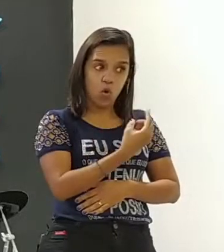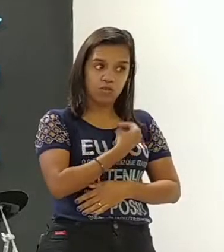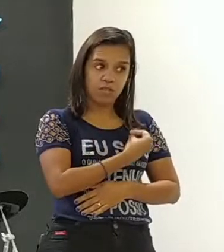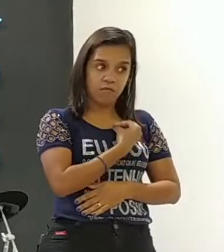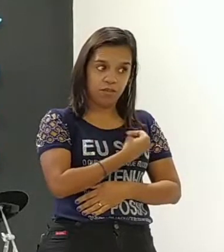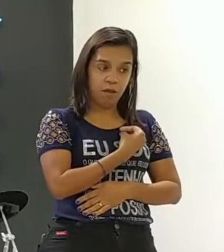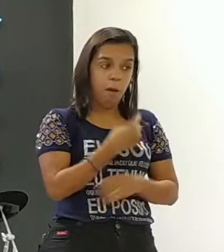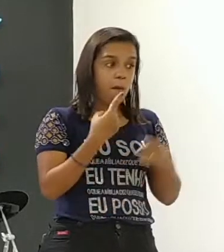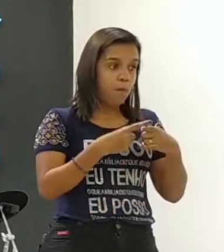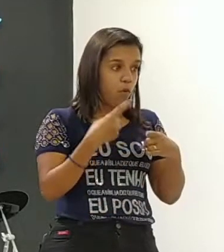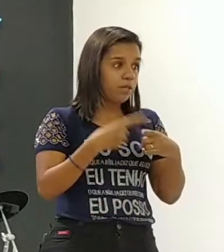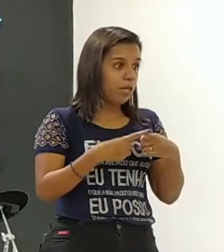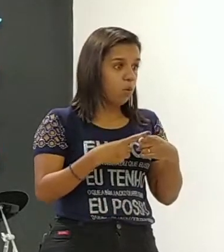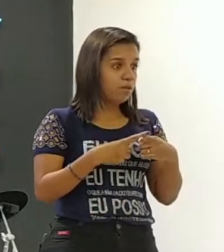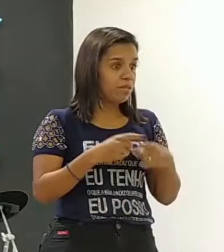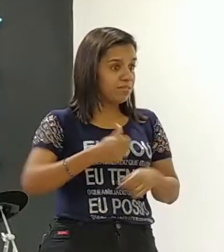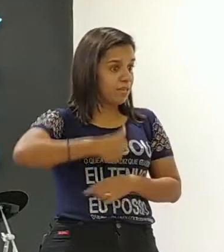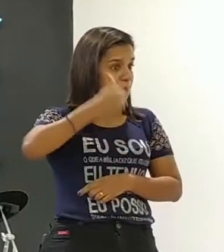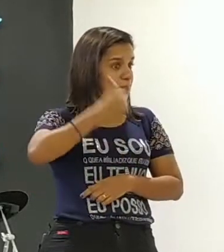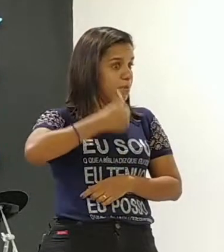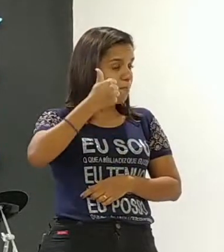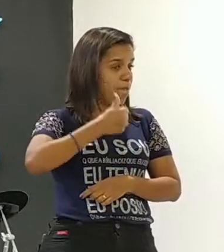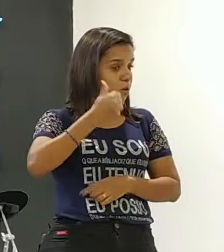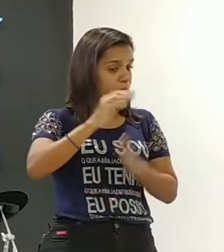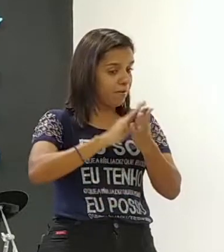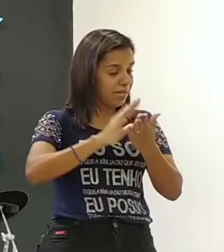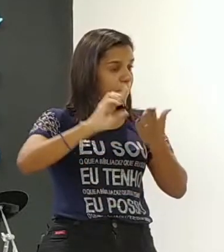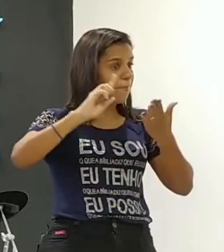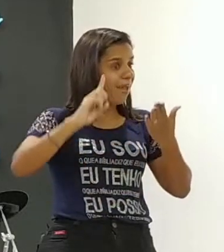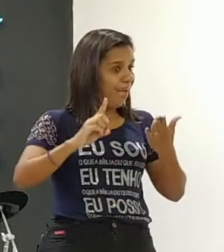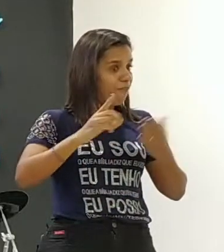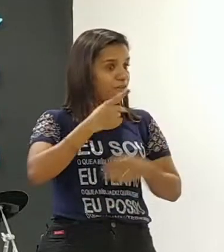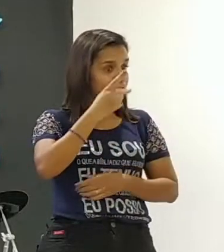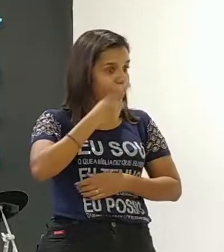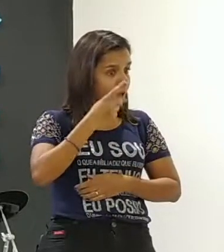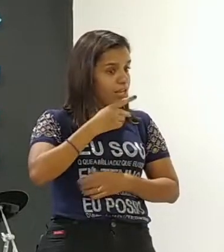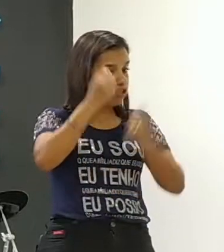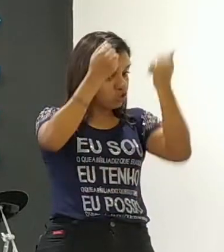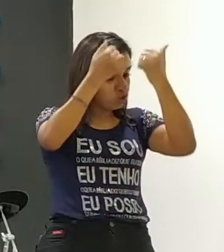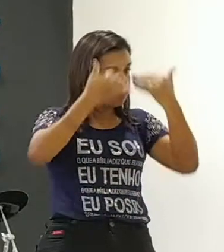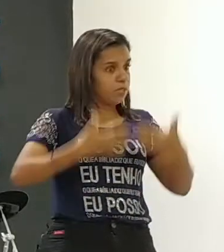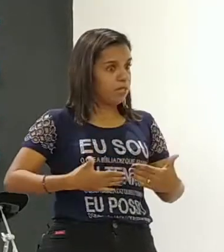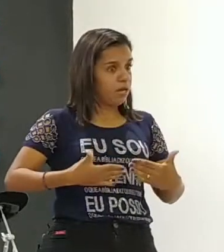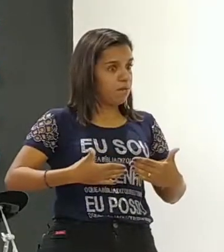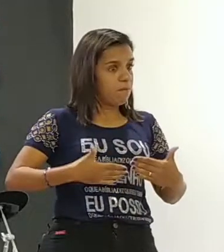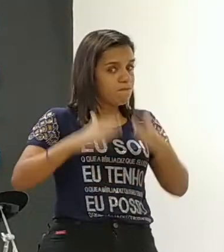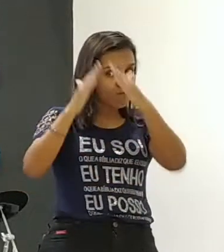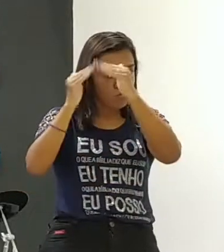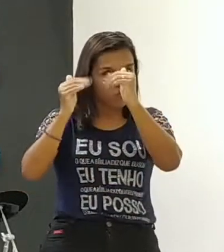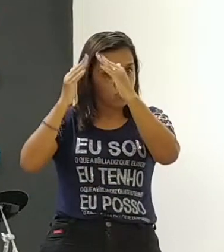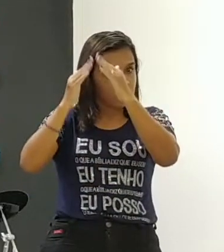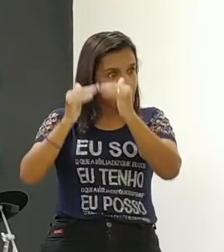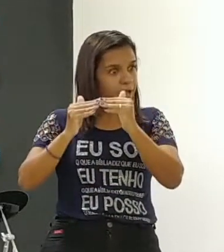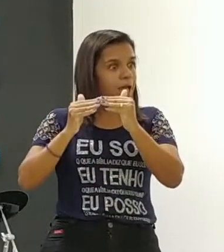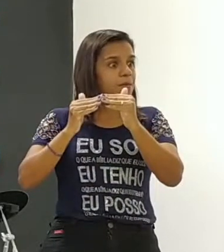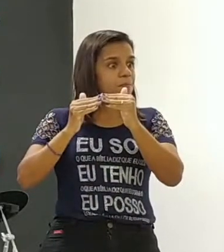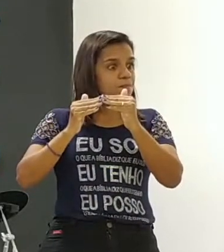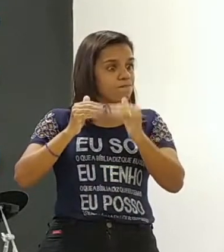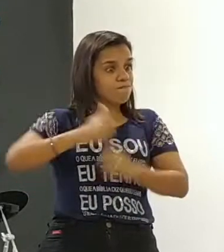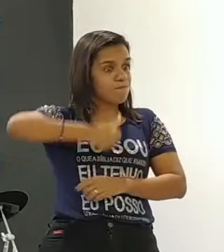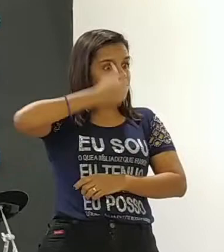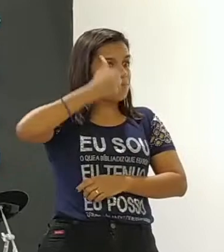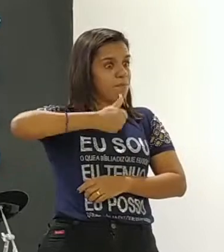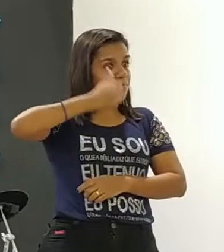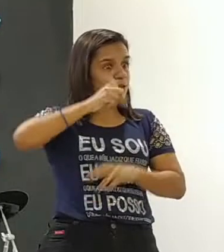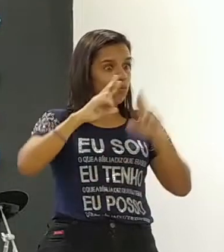ser prioridade na nossa vida é aquilo que a palavra de Deus diz: buscar primeiro o reino de Deus e a tua justiça, e todas